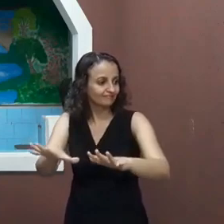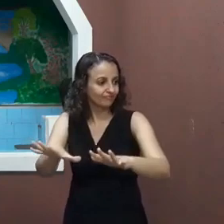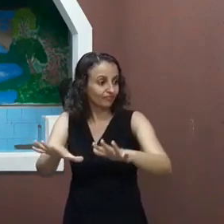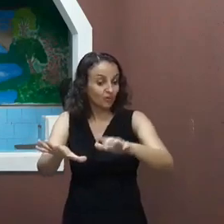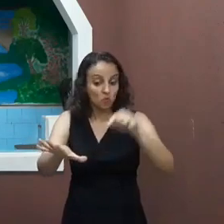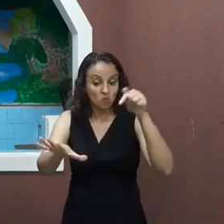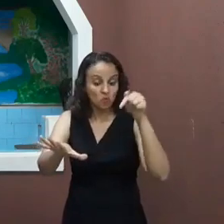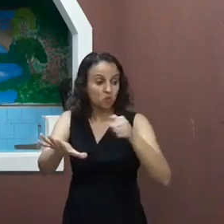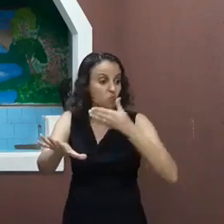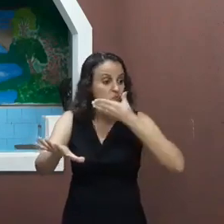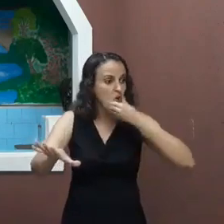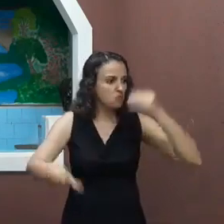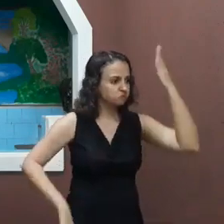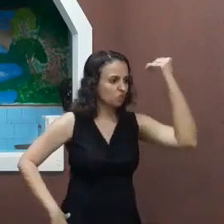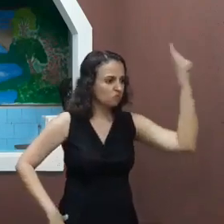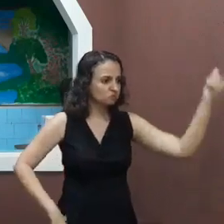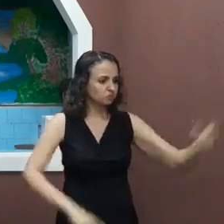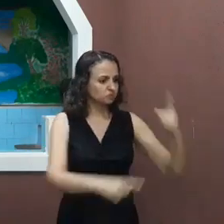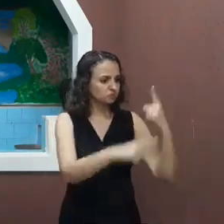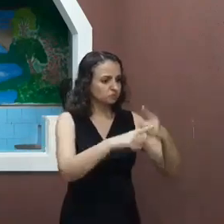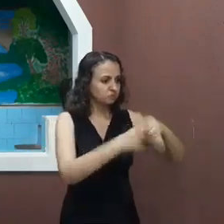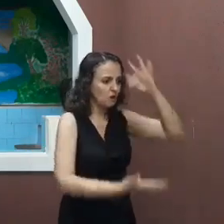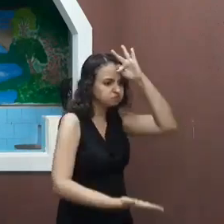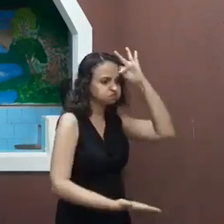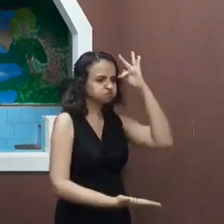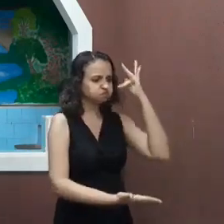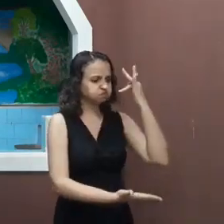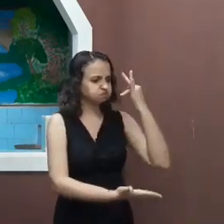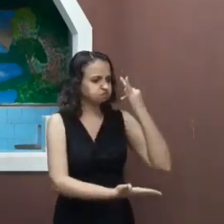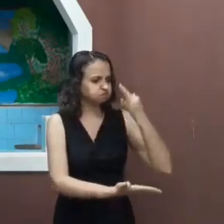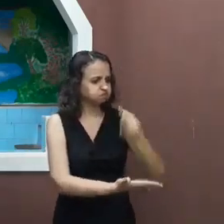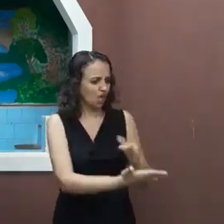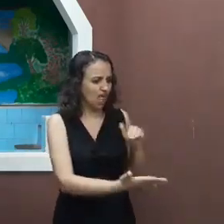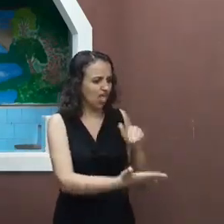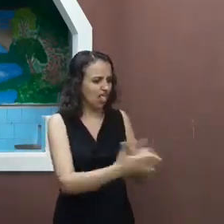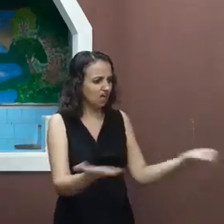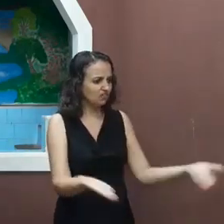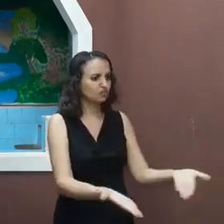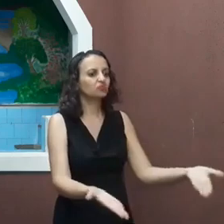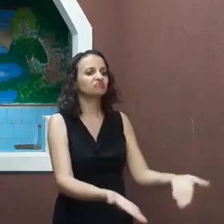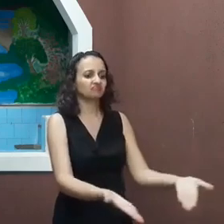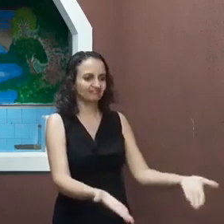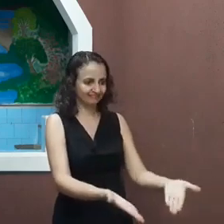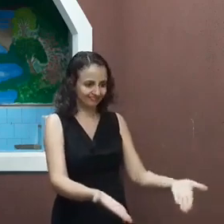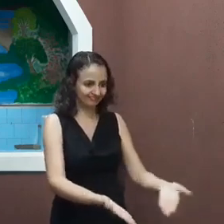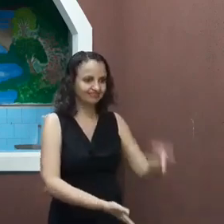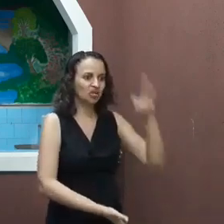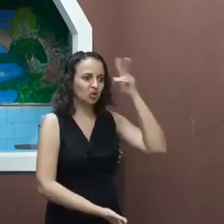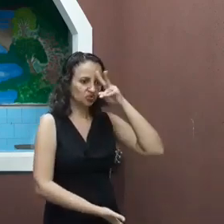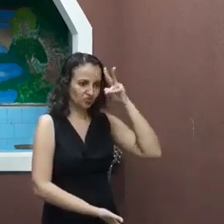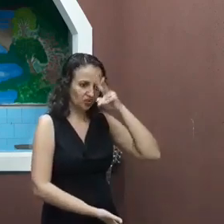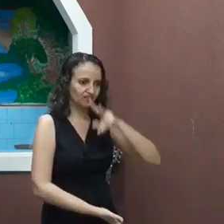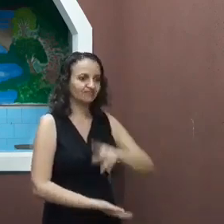fé. Abraão foi conhecido como pai da fé. Nós vemos a história de